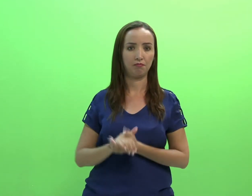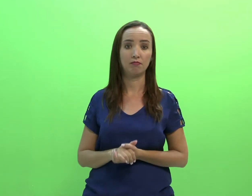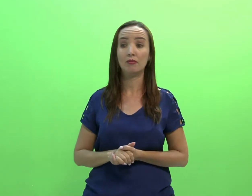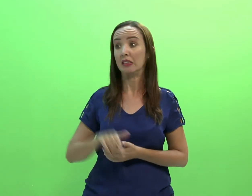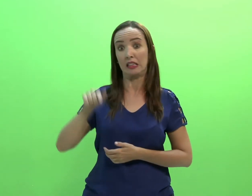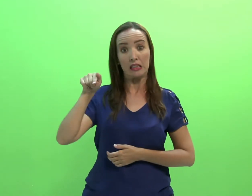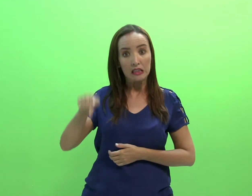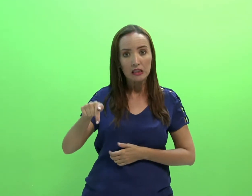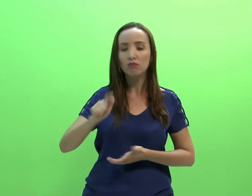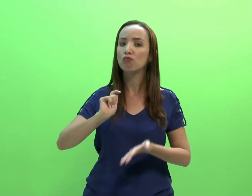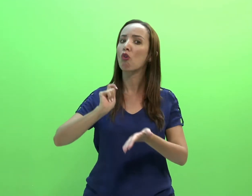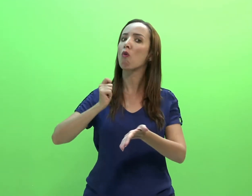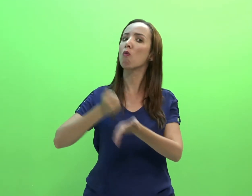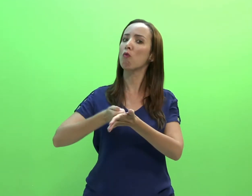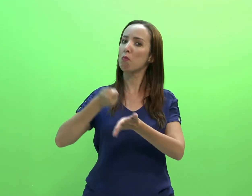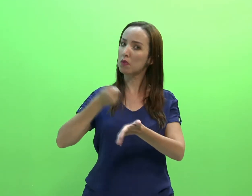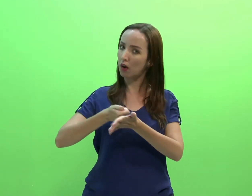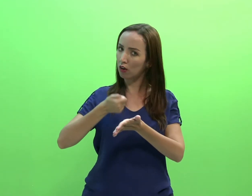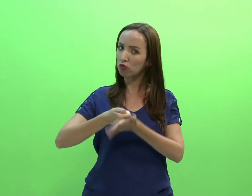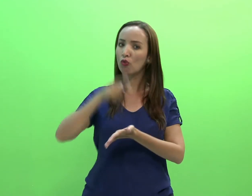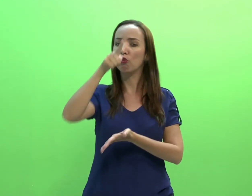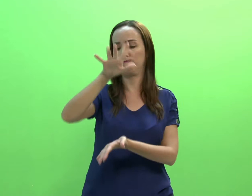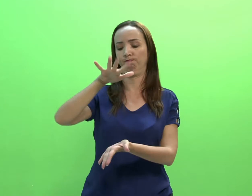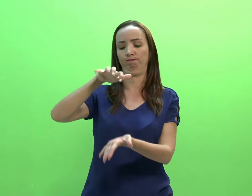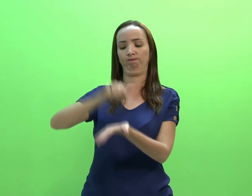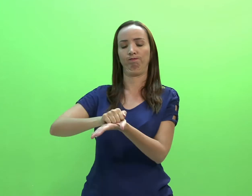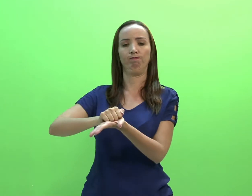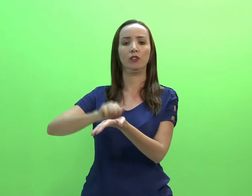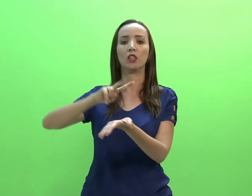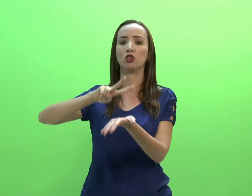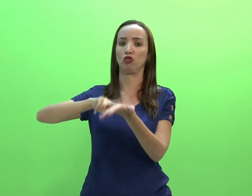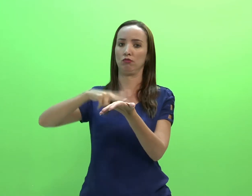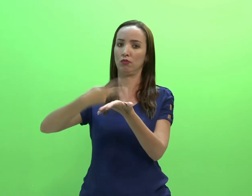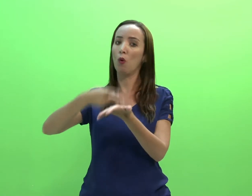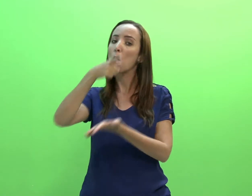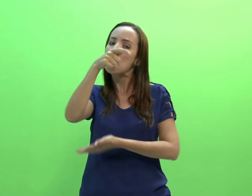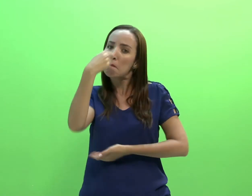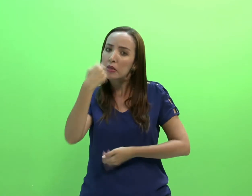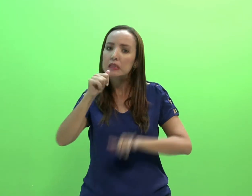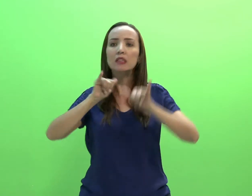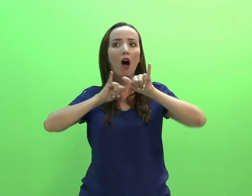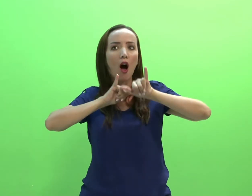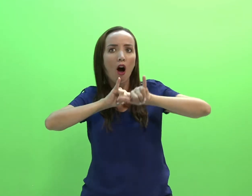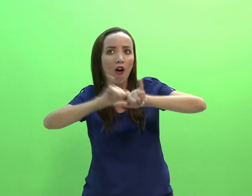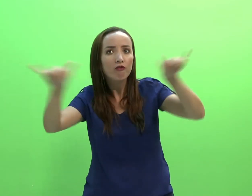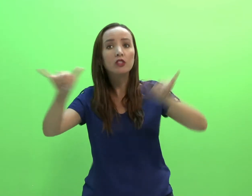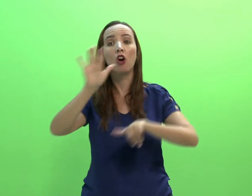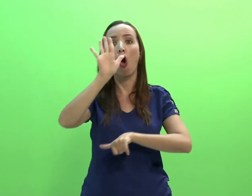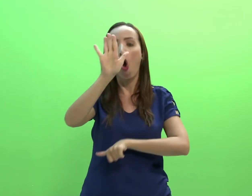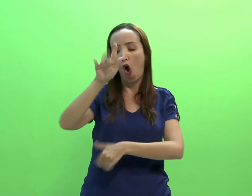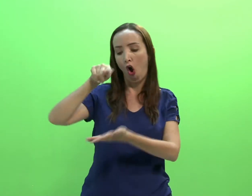Citação de um documento do exterior. Então, para fazer essa tradução,